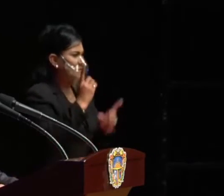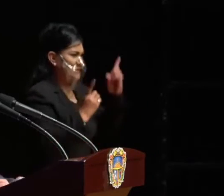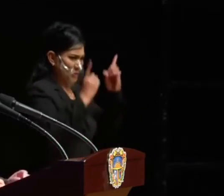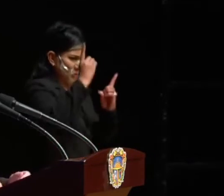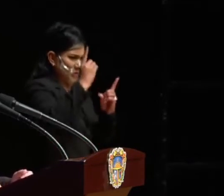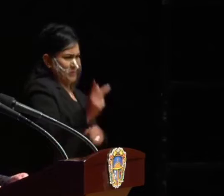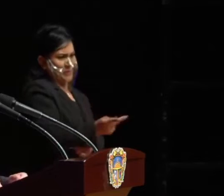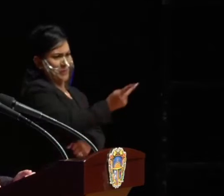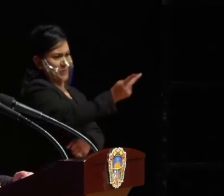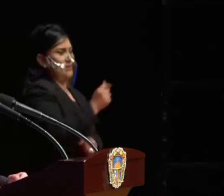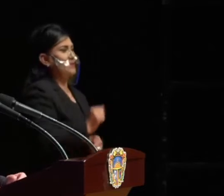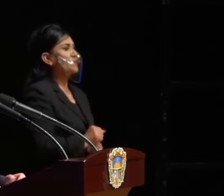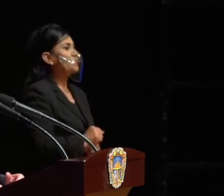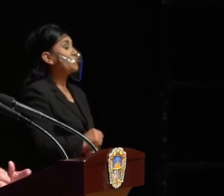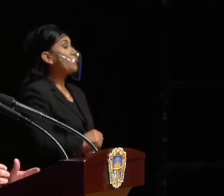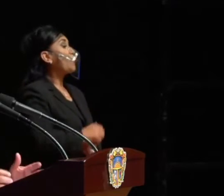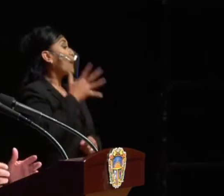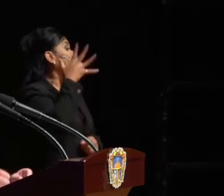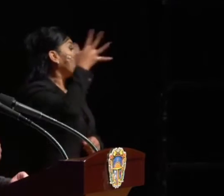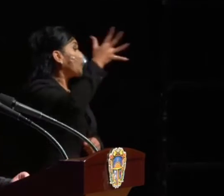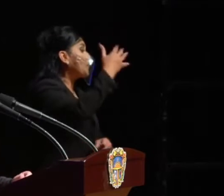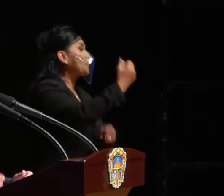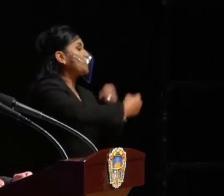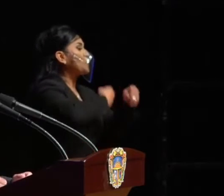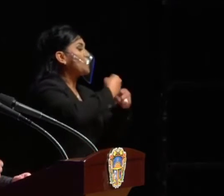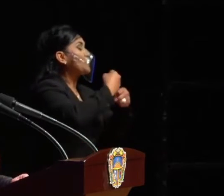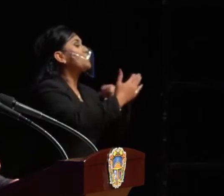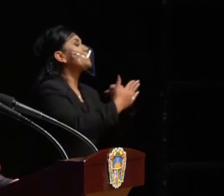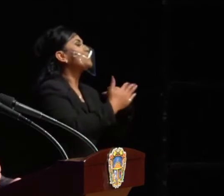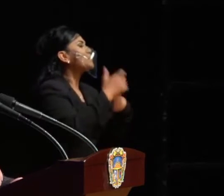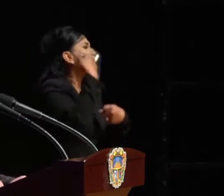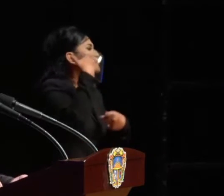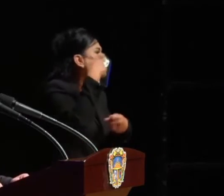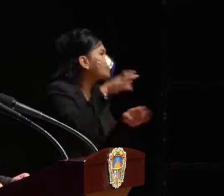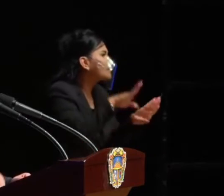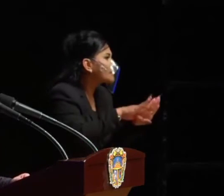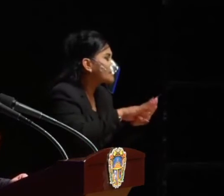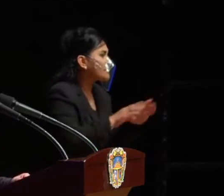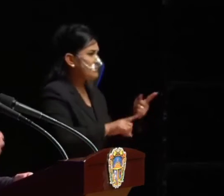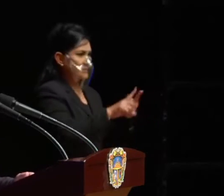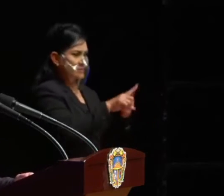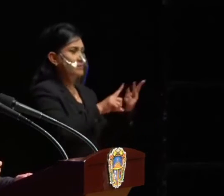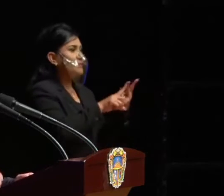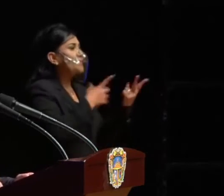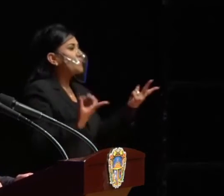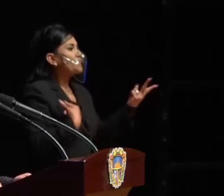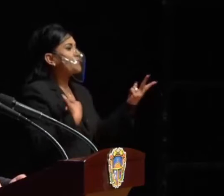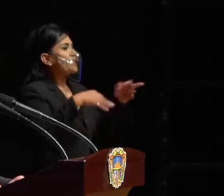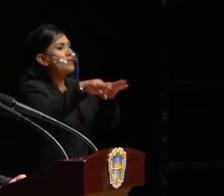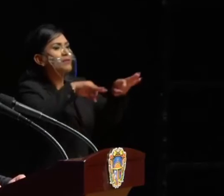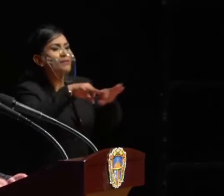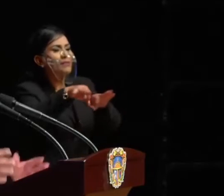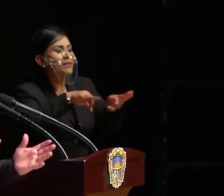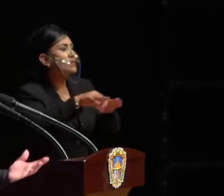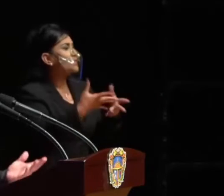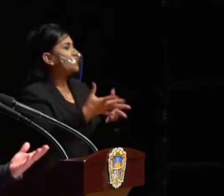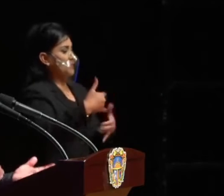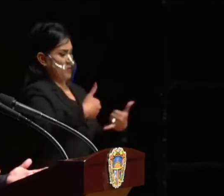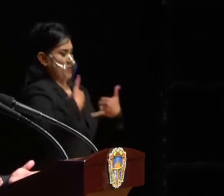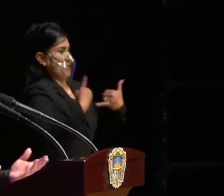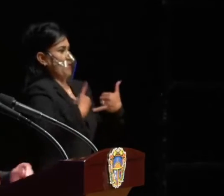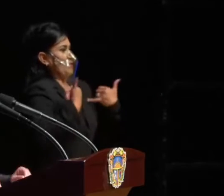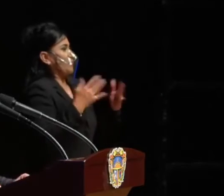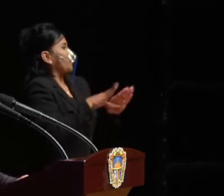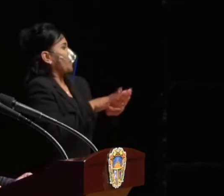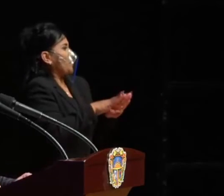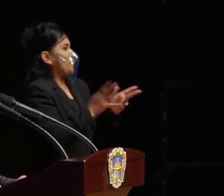Querétaro de los próximos años? ¿Cuáles son los empleos en los que nuestros jóvenes quieren desarrollarse y que tienen